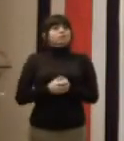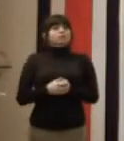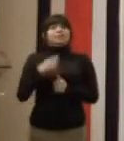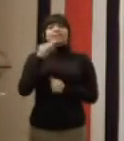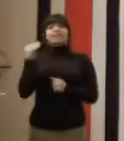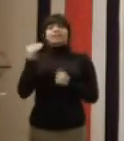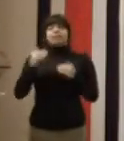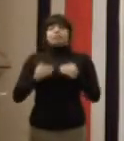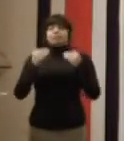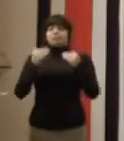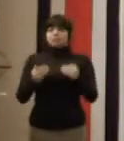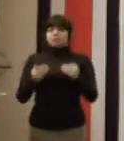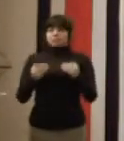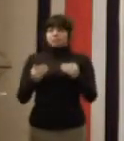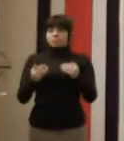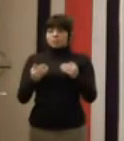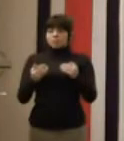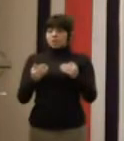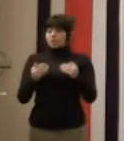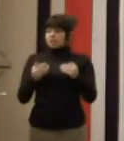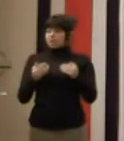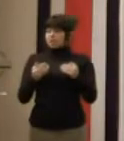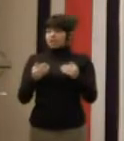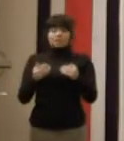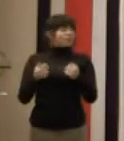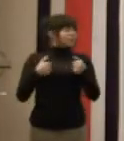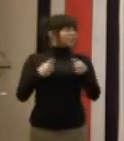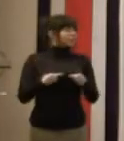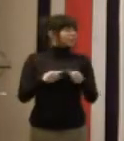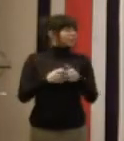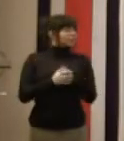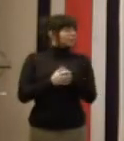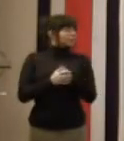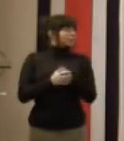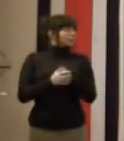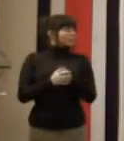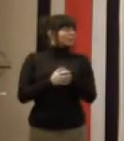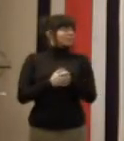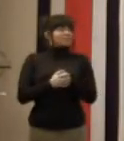y procedemos a la sesión de preguntas.